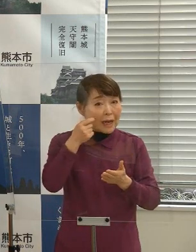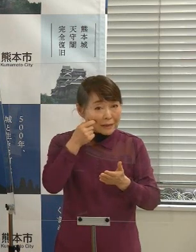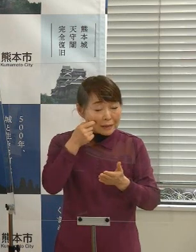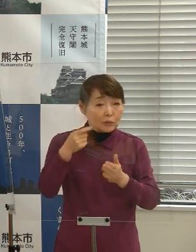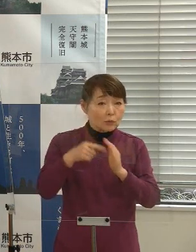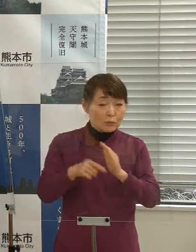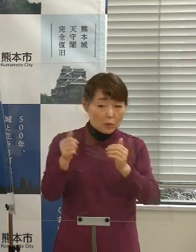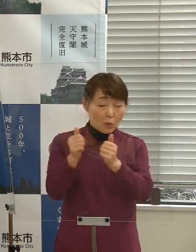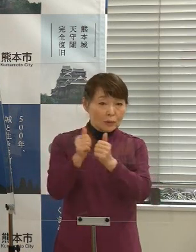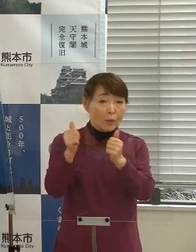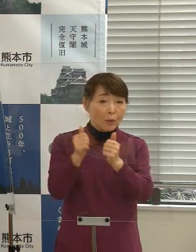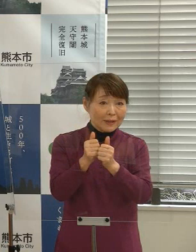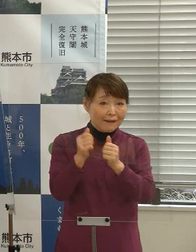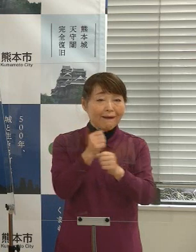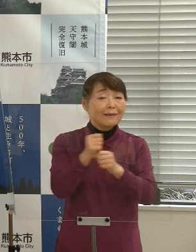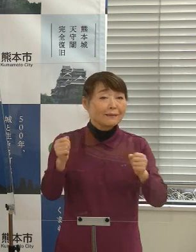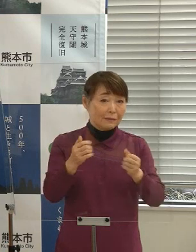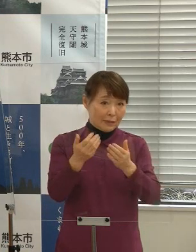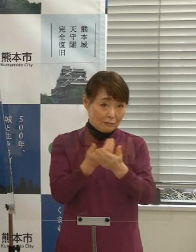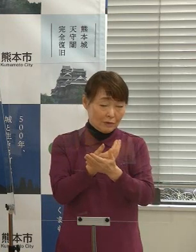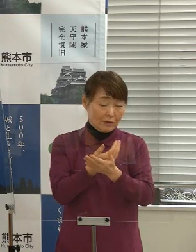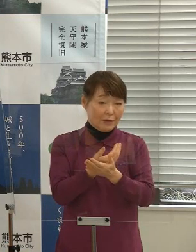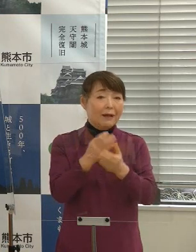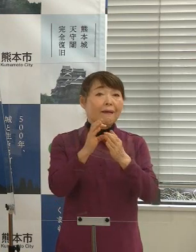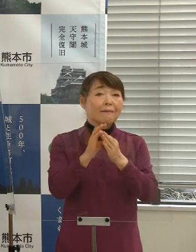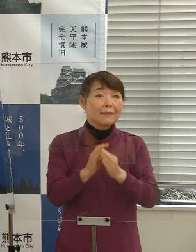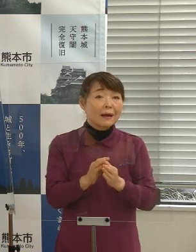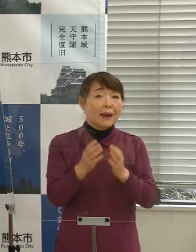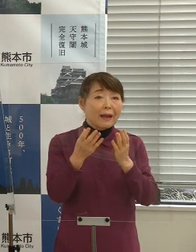ますので、その点についてはしっかり確